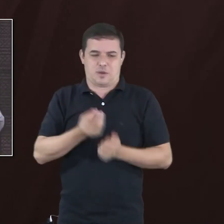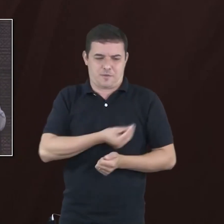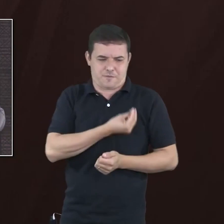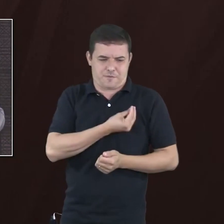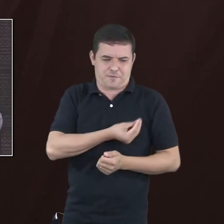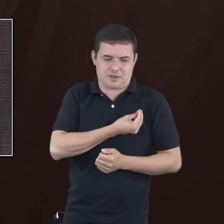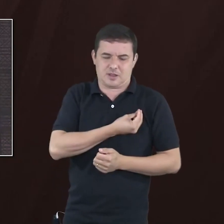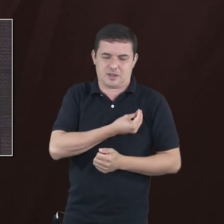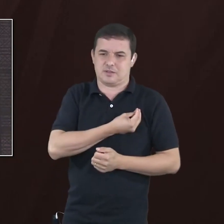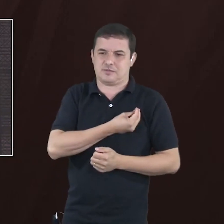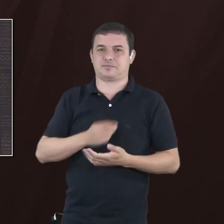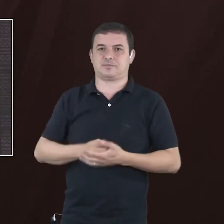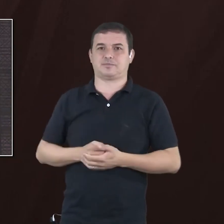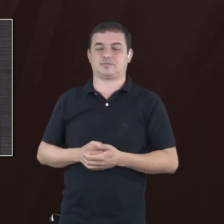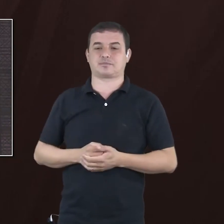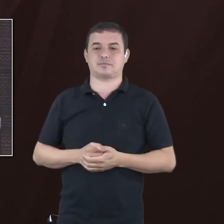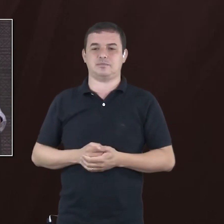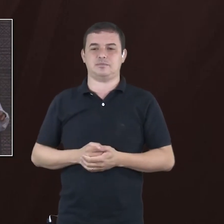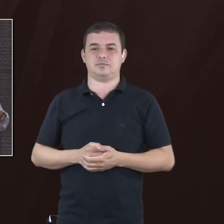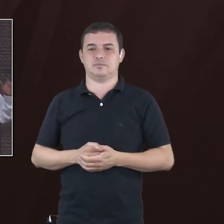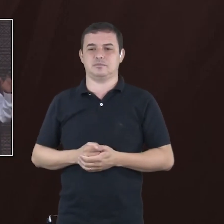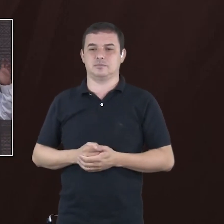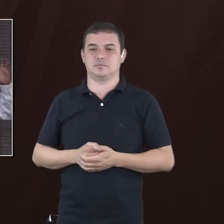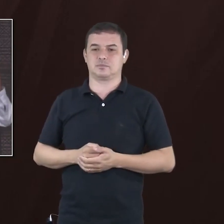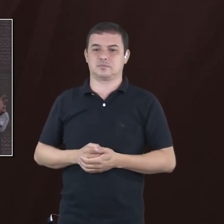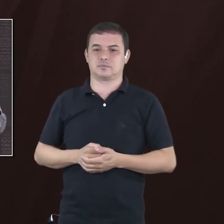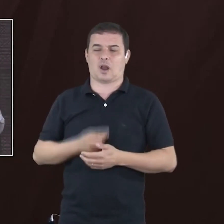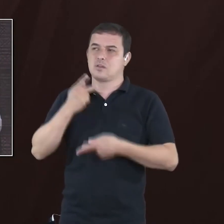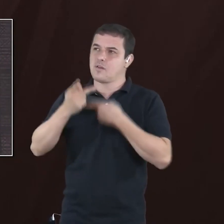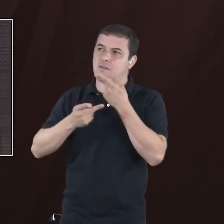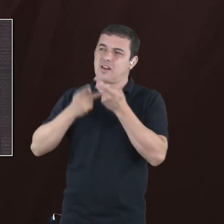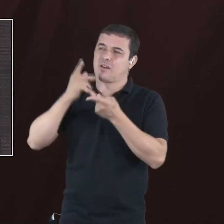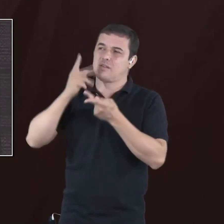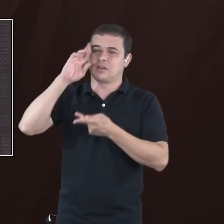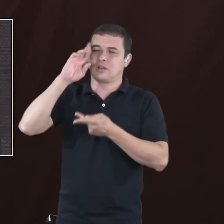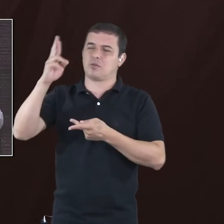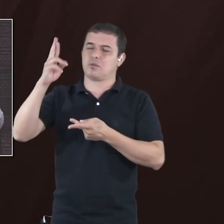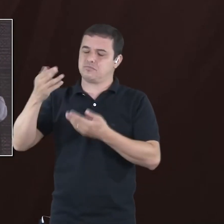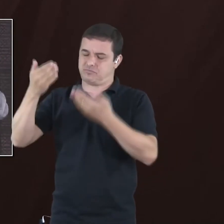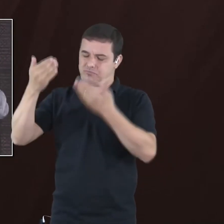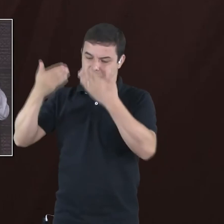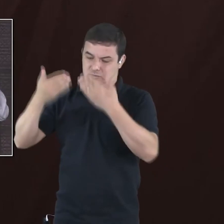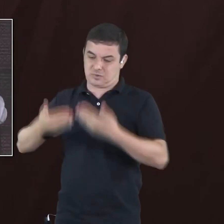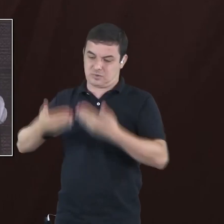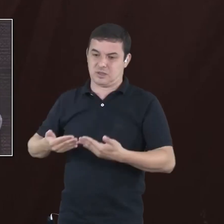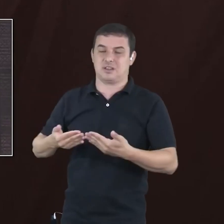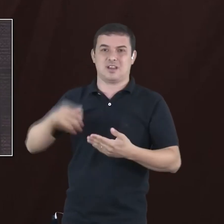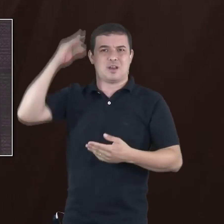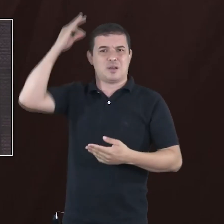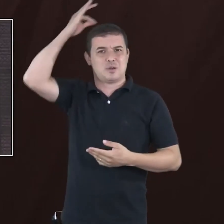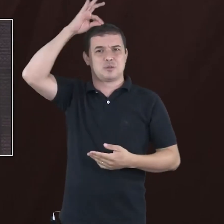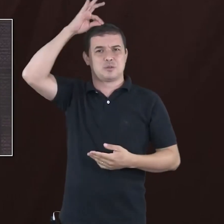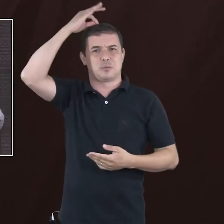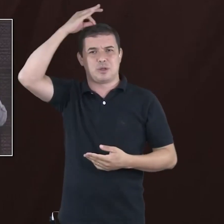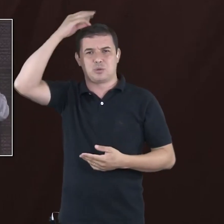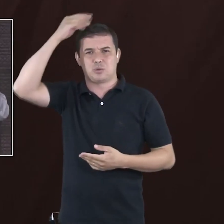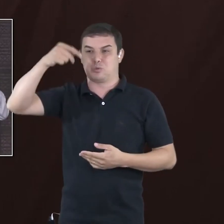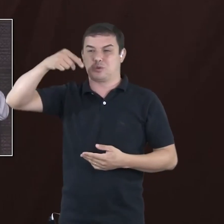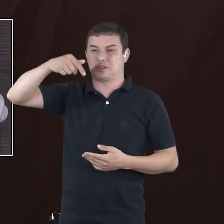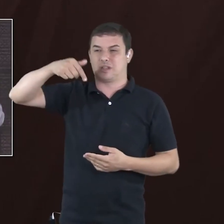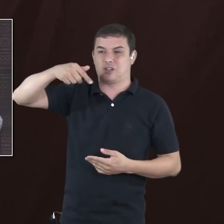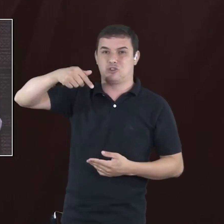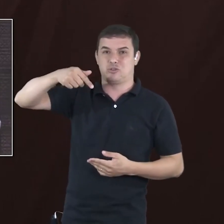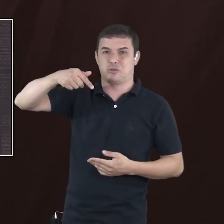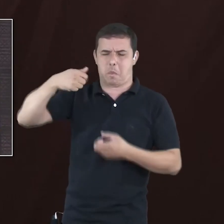nos dispor na mão do Senhor, principalmente na era dos 7 Espíritos, que Ele possa nos usar grandemente através